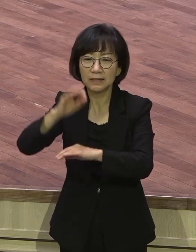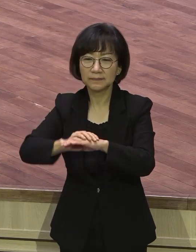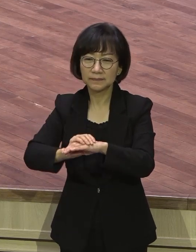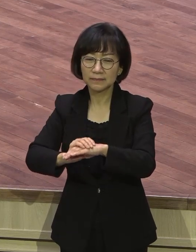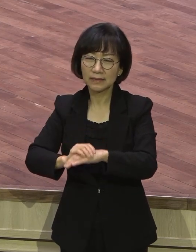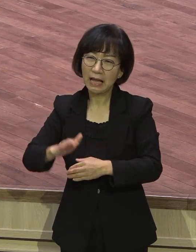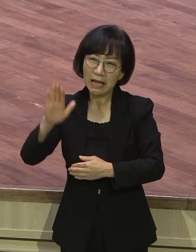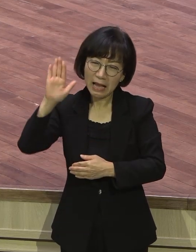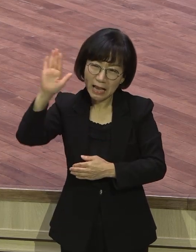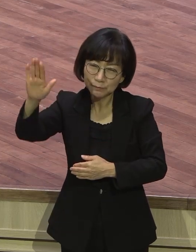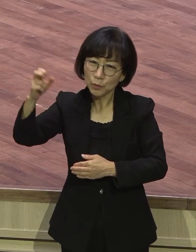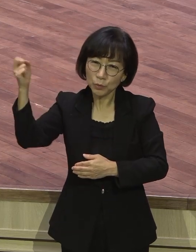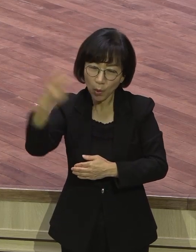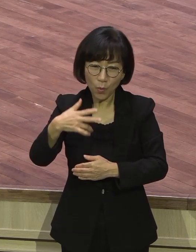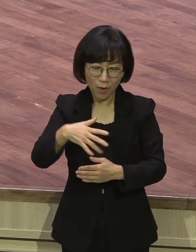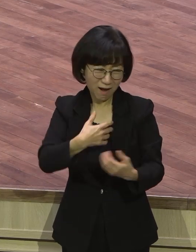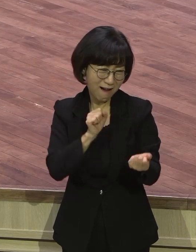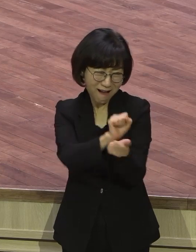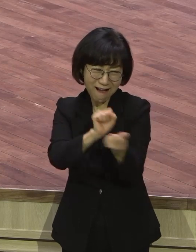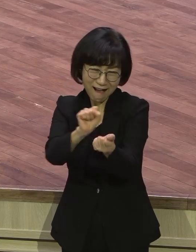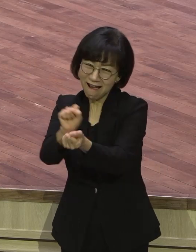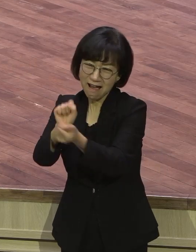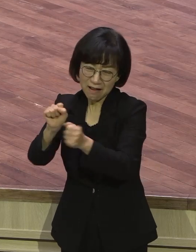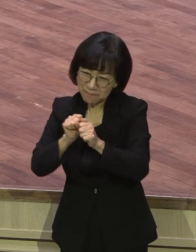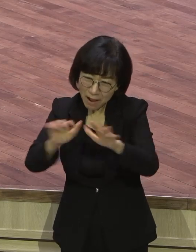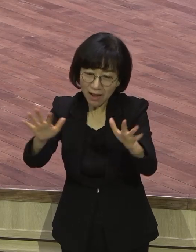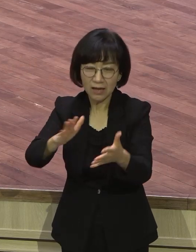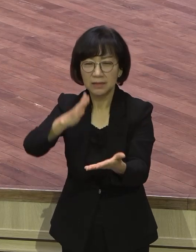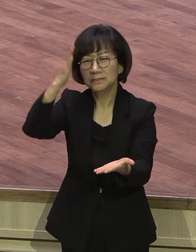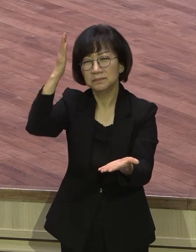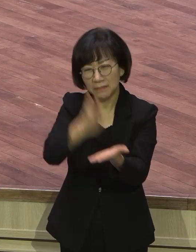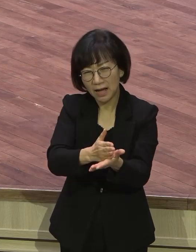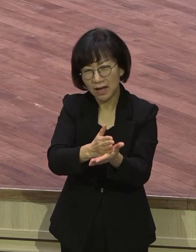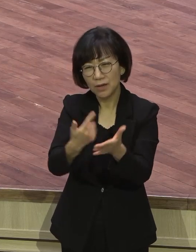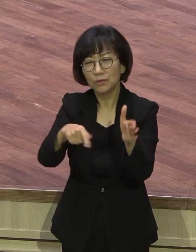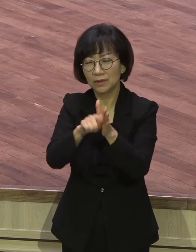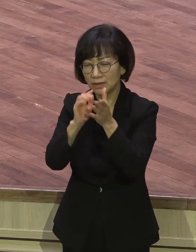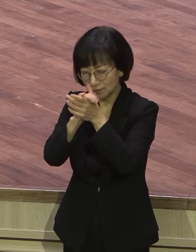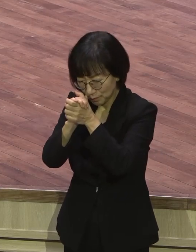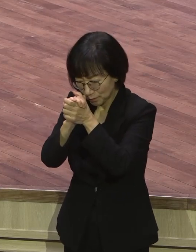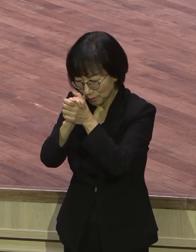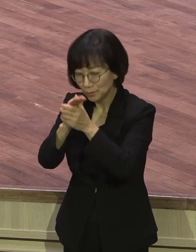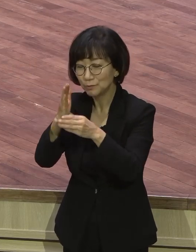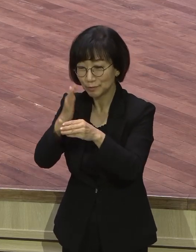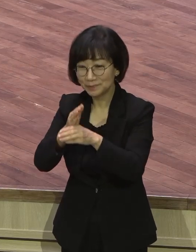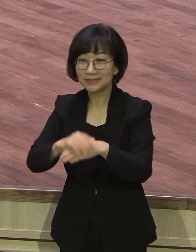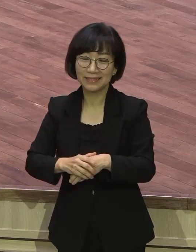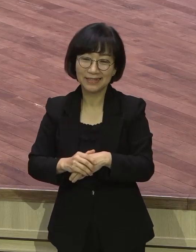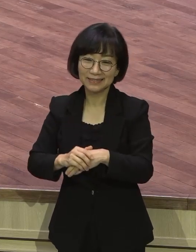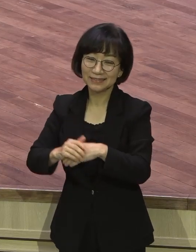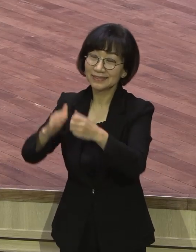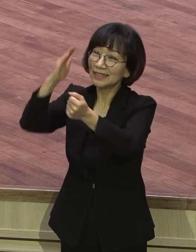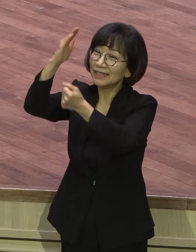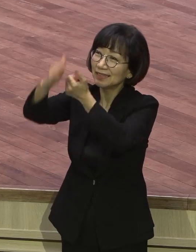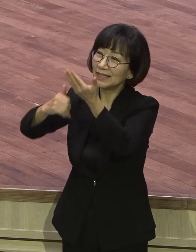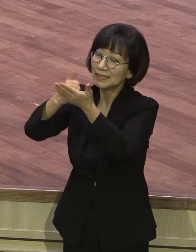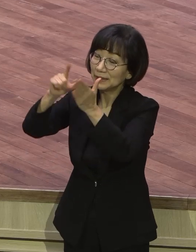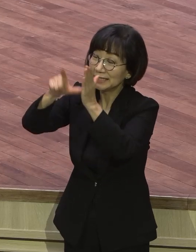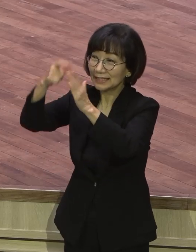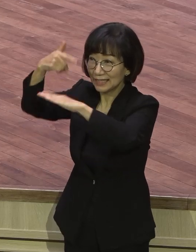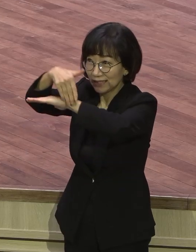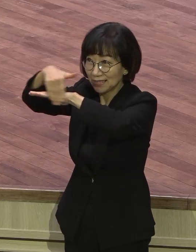전년병이 다시는 이런 일이 없기를 바라고 기도하고 있습니다. 하나님께서 하나님의 시간별에 따라서 또